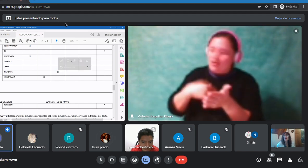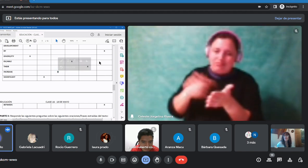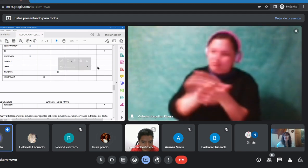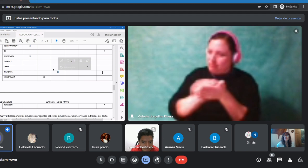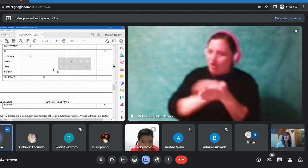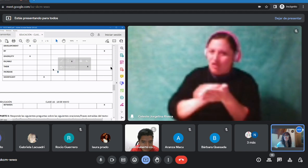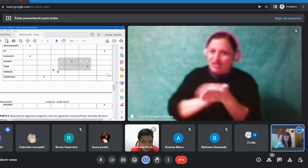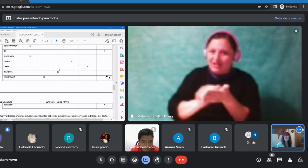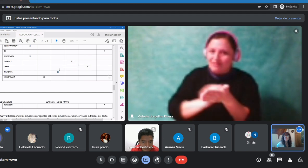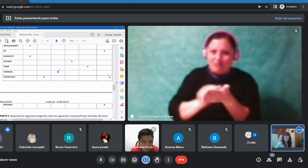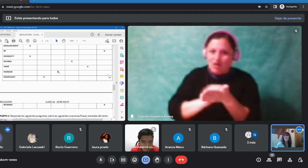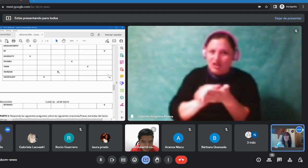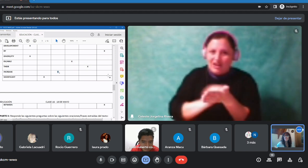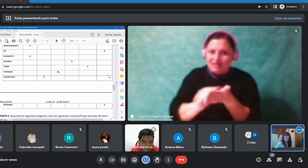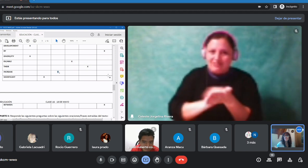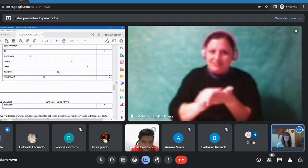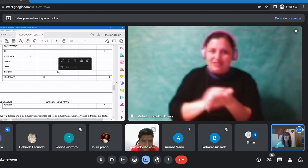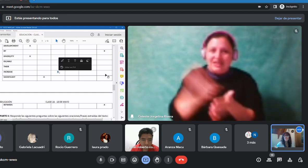marcar.